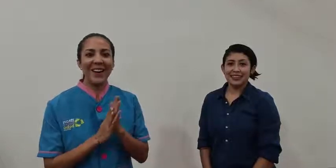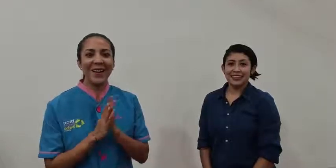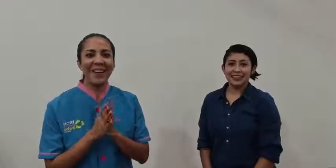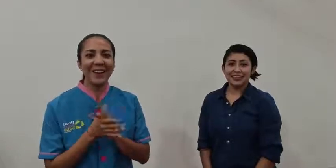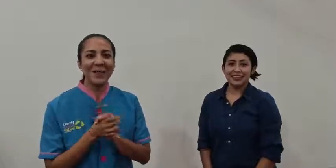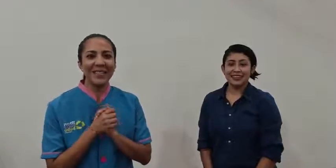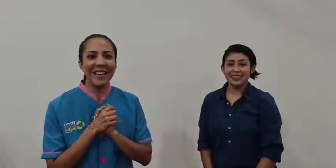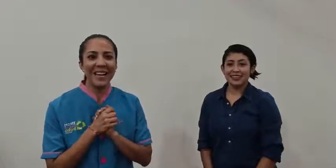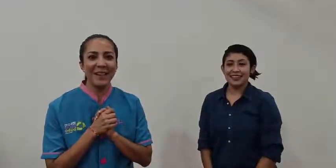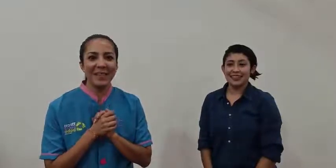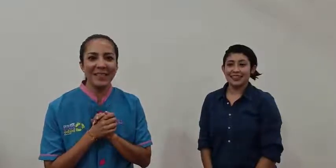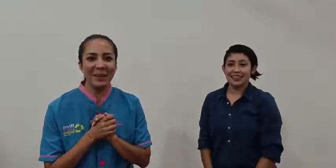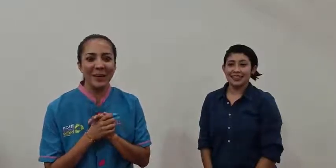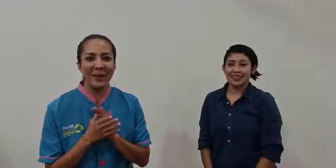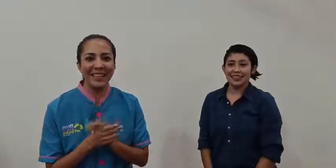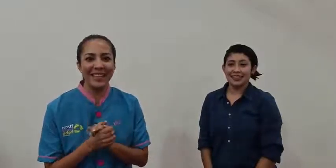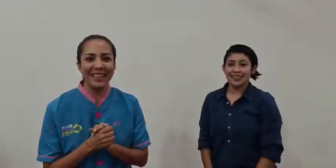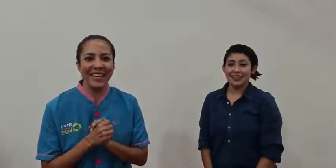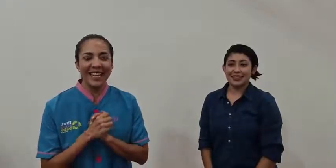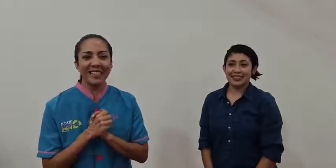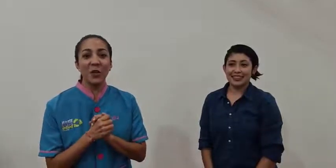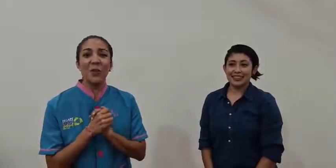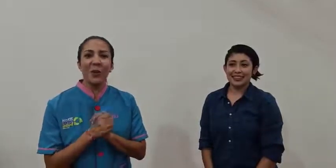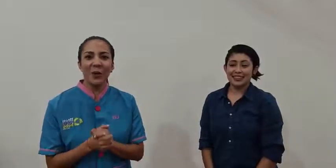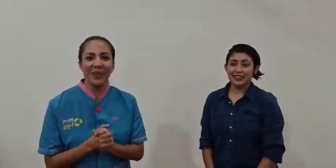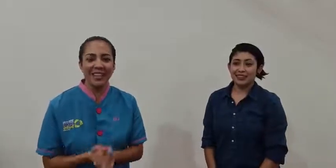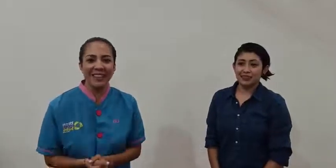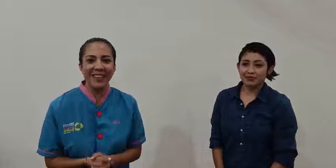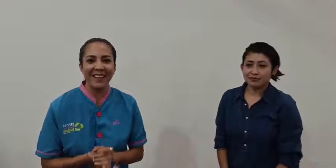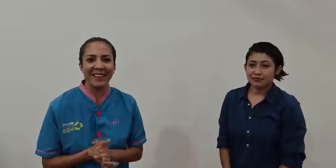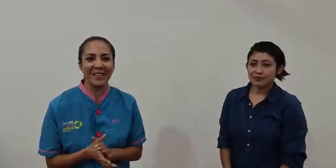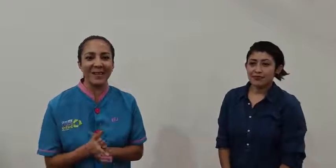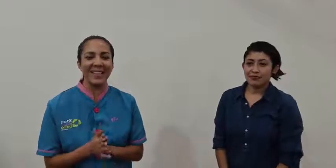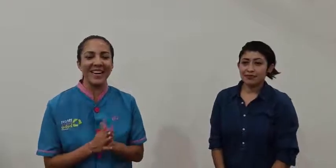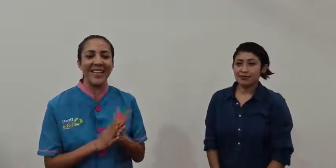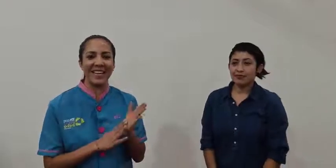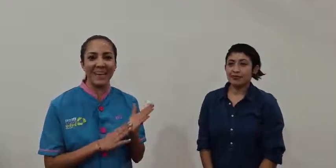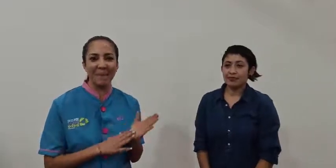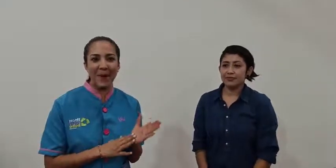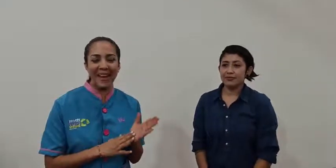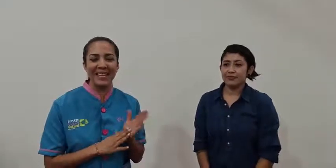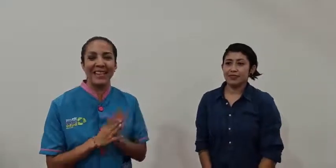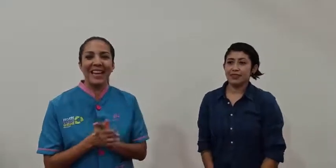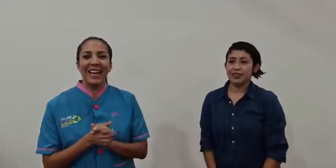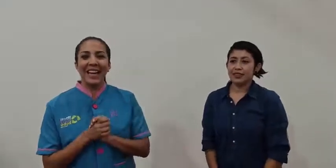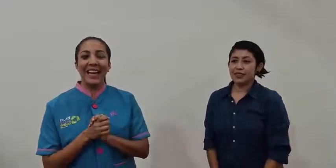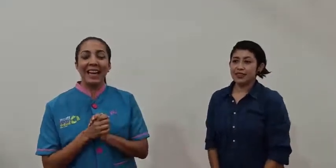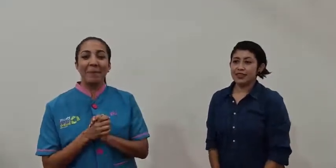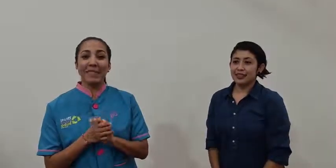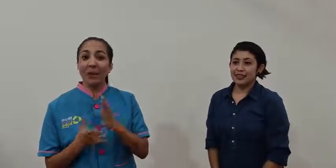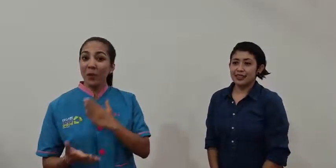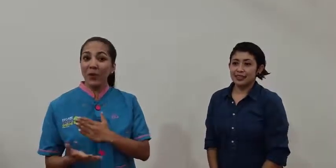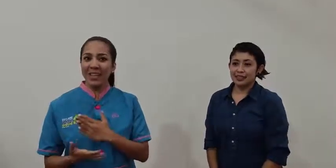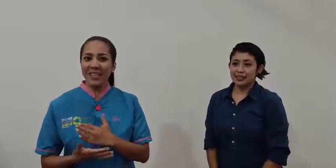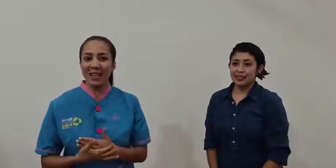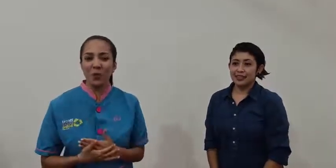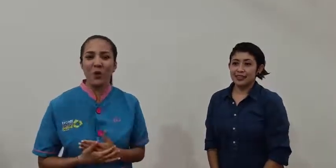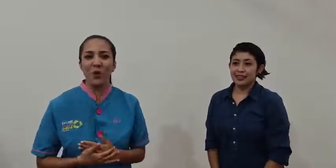Hola, hola, ¿cómo están, mamis de Montpetit? Estoy muy contenta de recibir aquí a Mai. El pasado 10 de